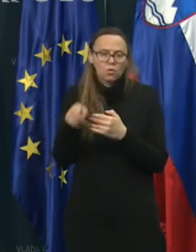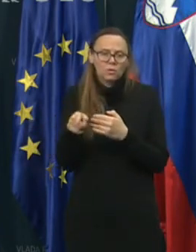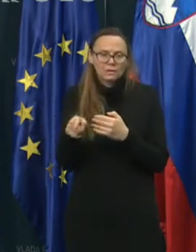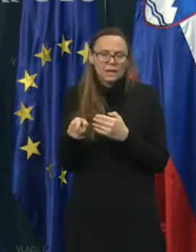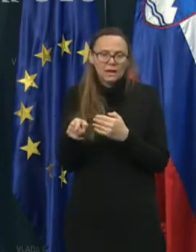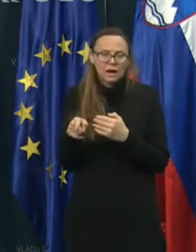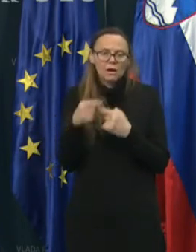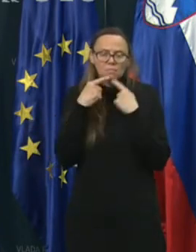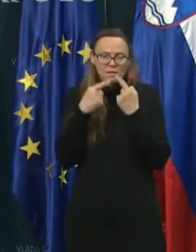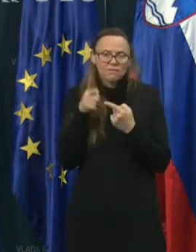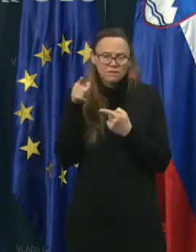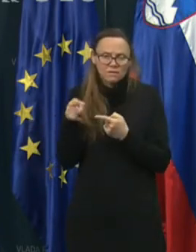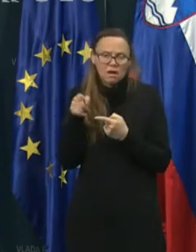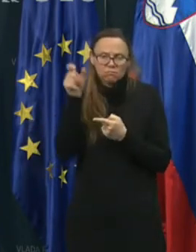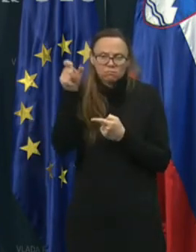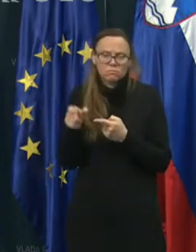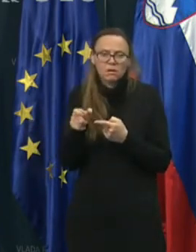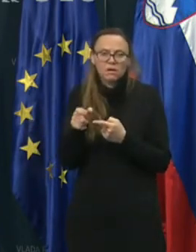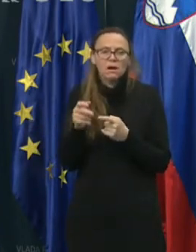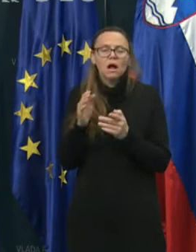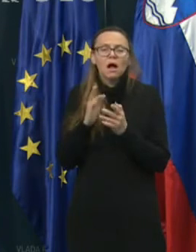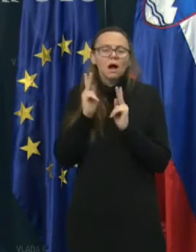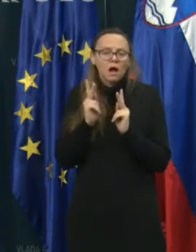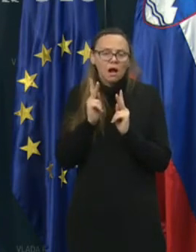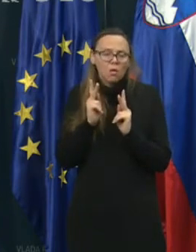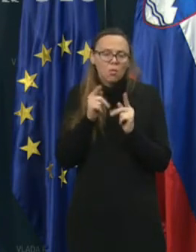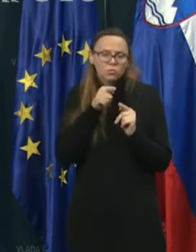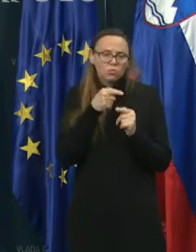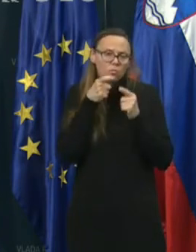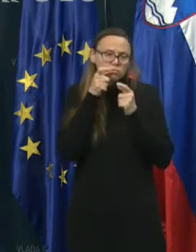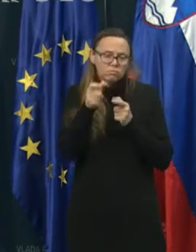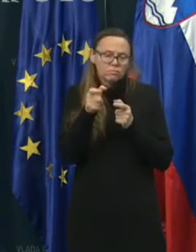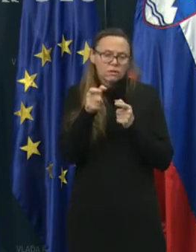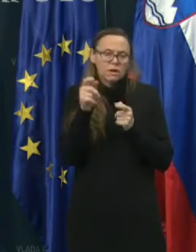Kakšno vrednost in posledice imajo takšne objave?